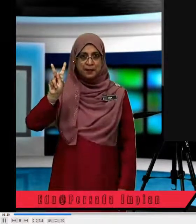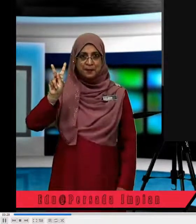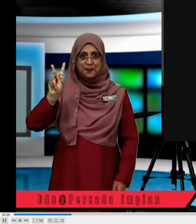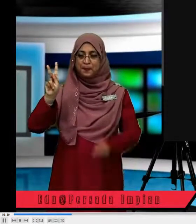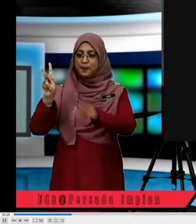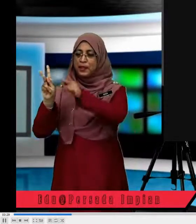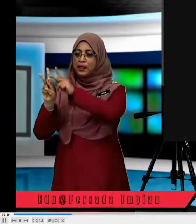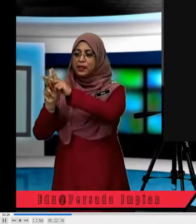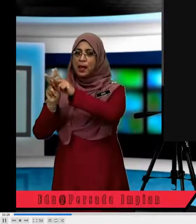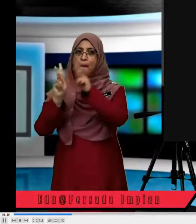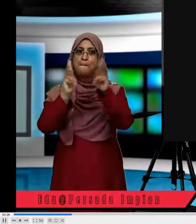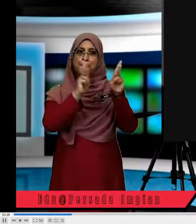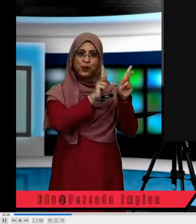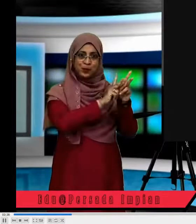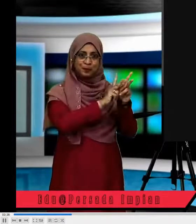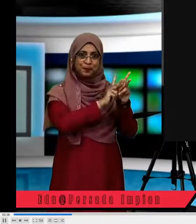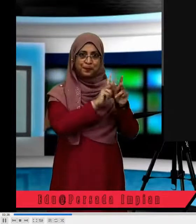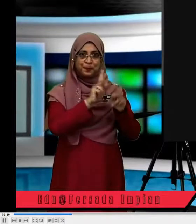kampung